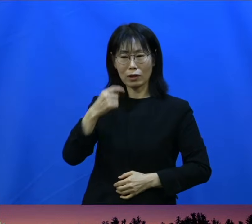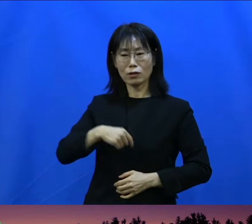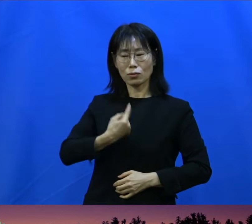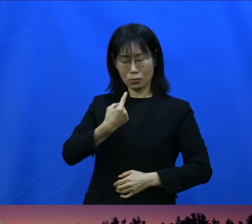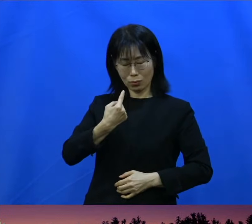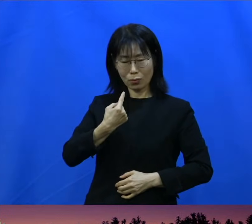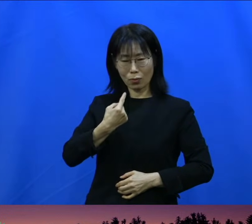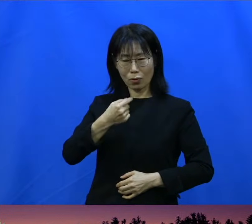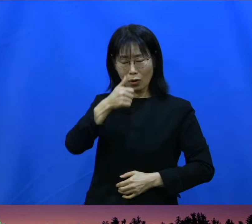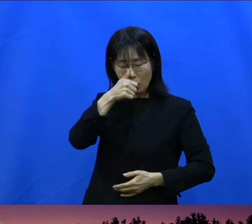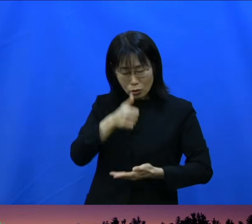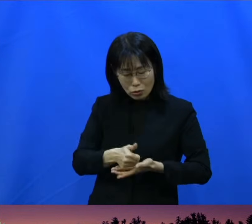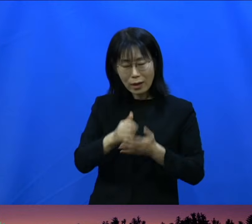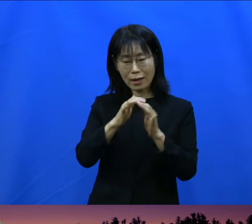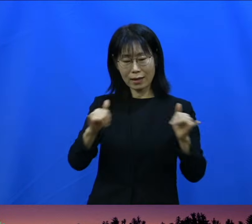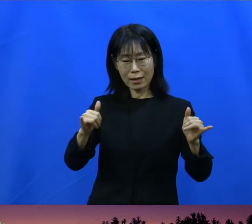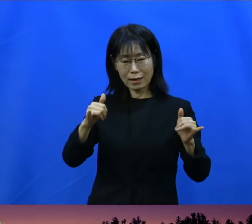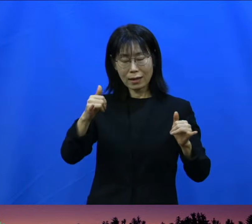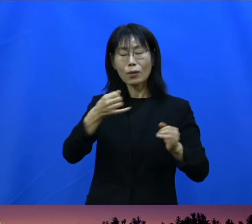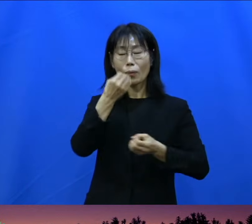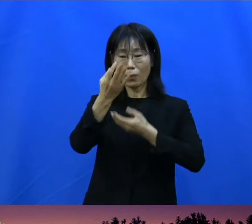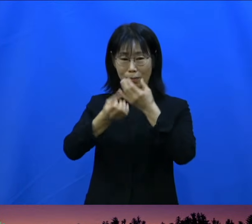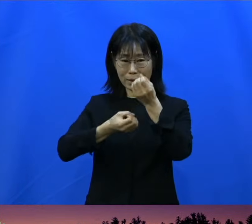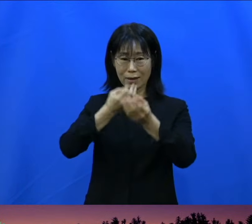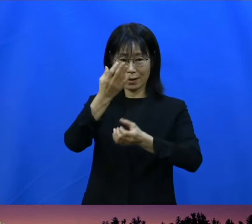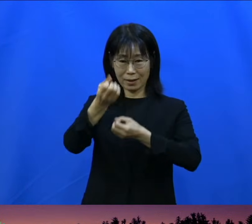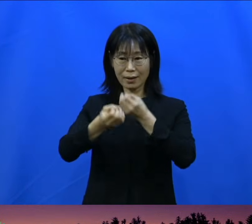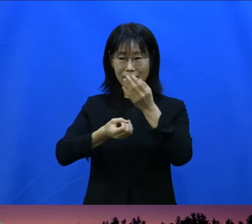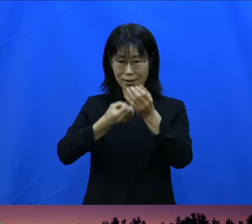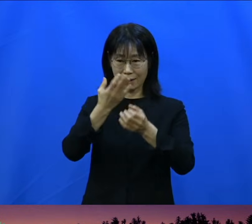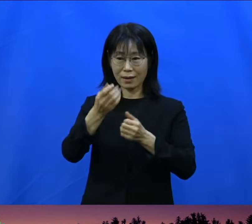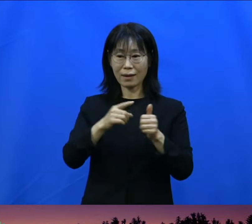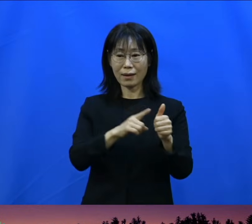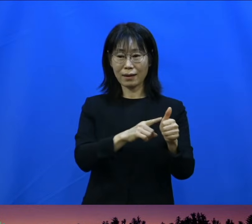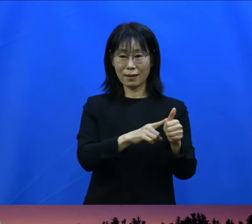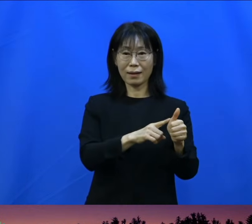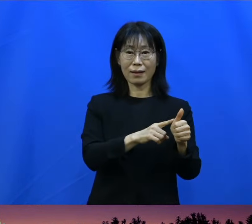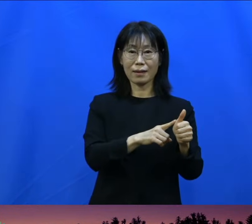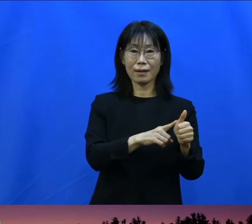그 마지막 밑바닥에서 비로소 십자가를 붙잡는 거예요.